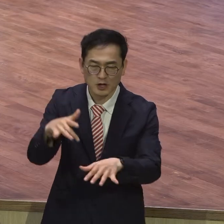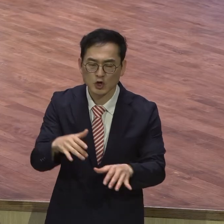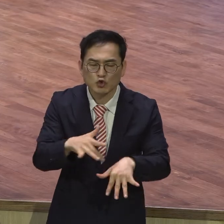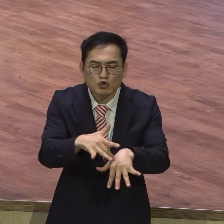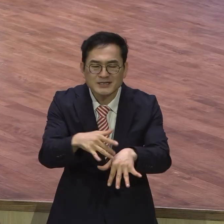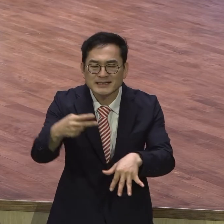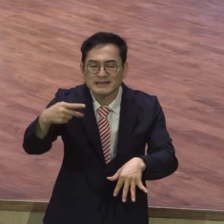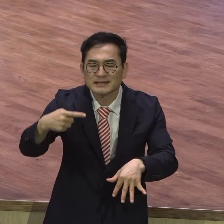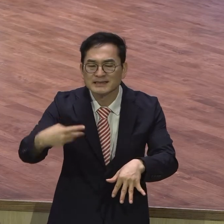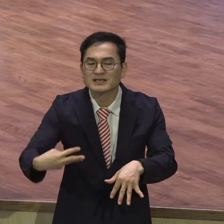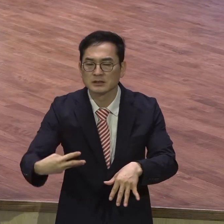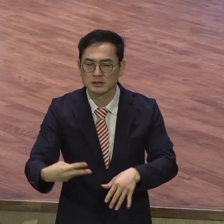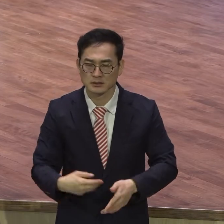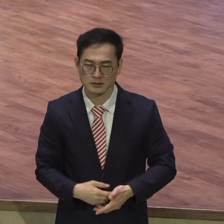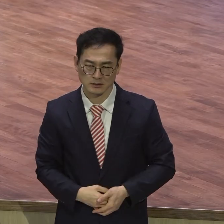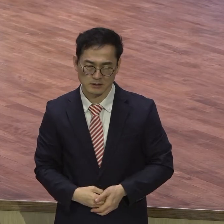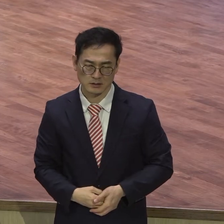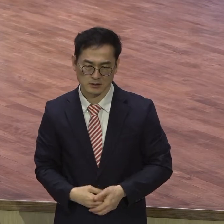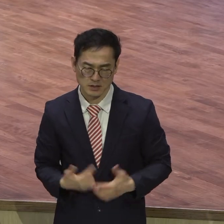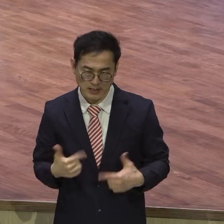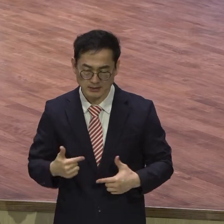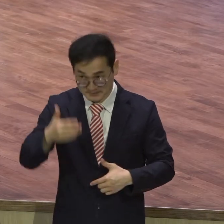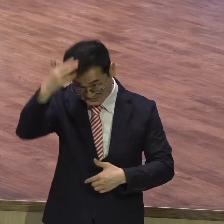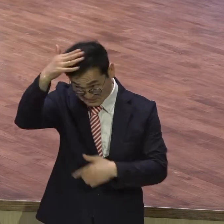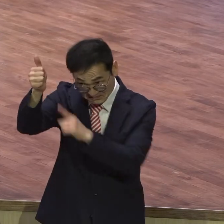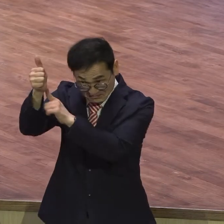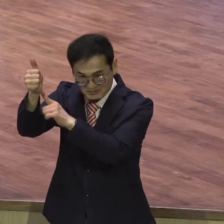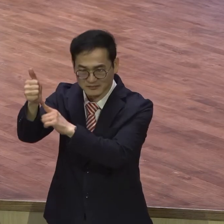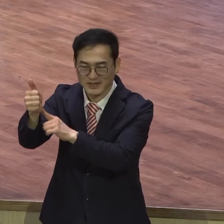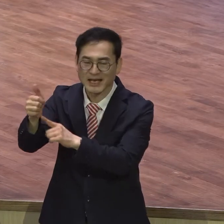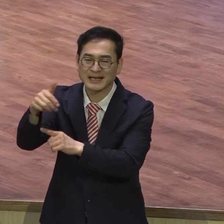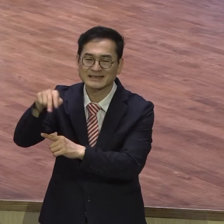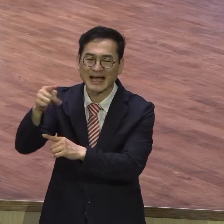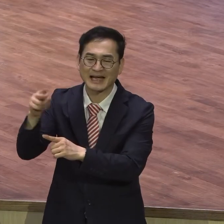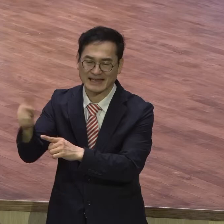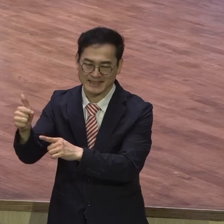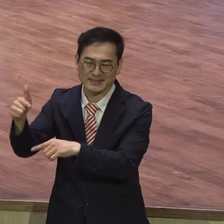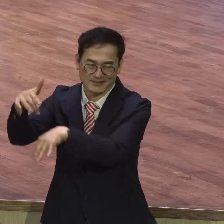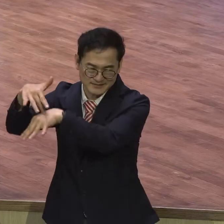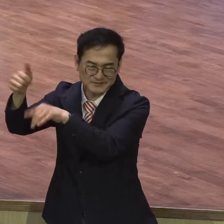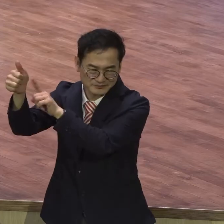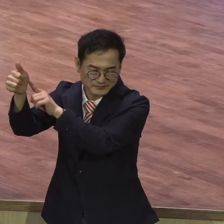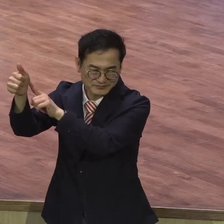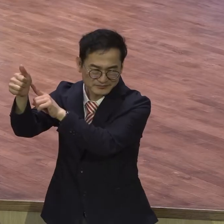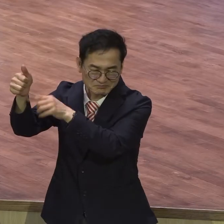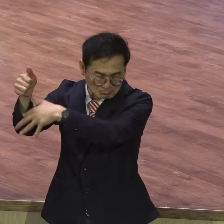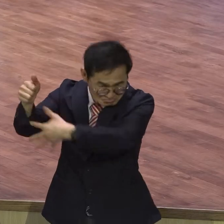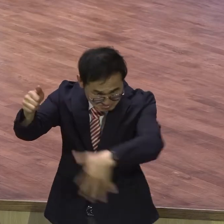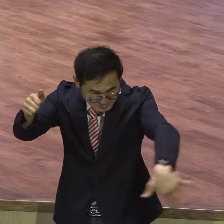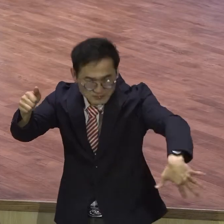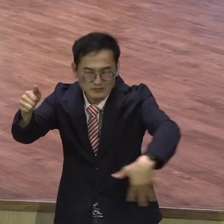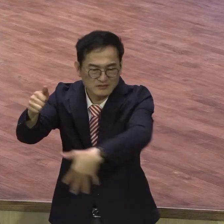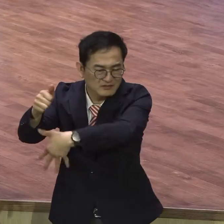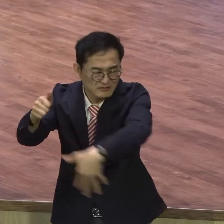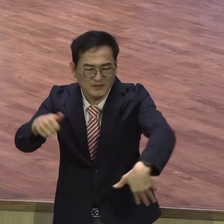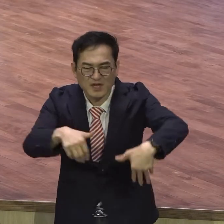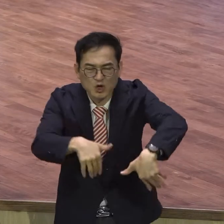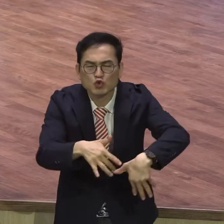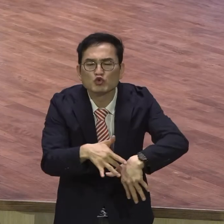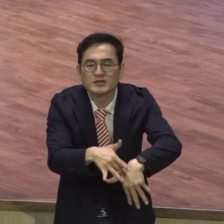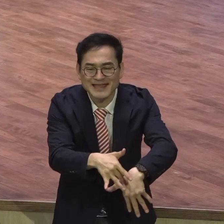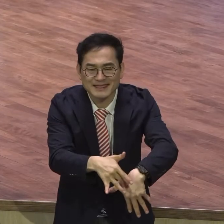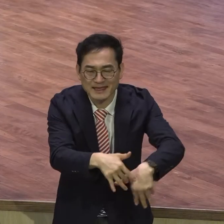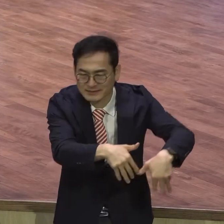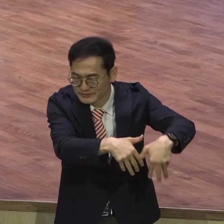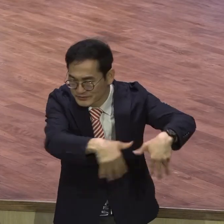마리가 아니라 이 말이에요 이 귀신들의 우두머리가 막인데 보통 제가 귀신을 쫓아보니까 나도 몰랐잖아요 귀신을 쫓아보니